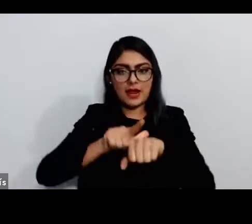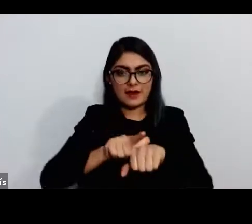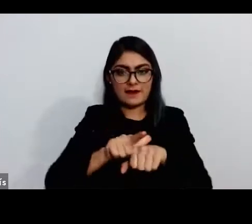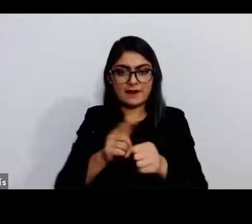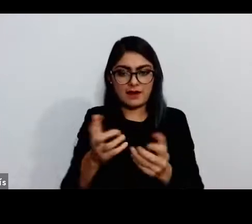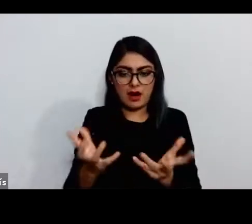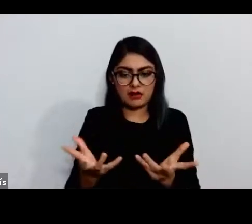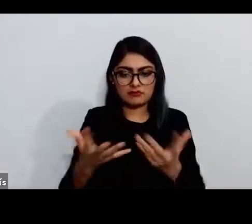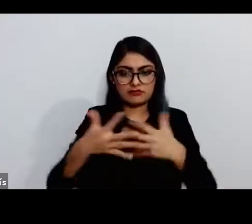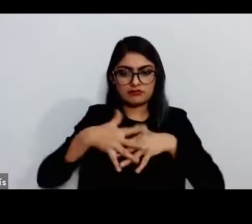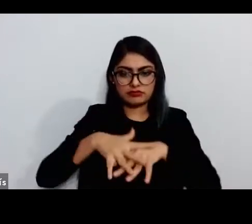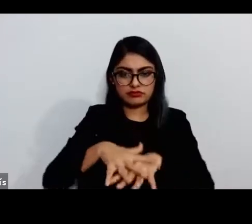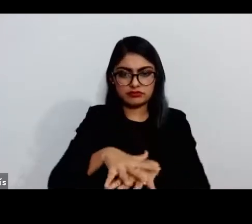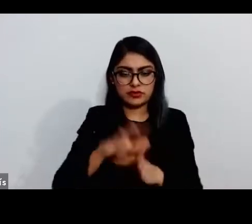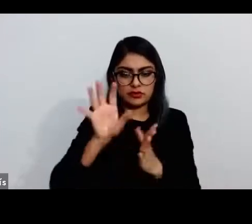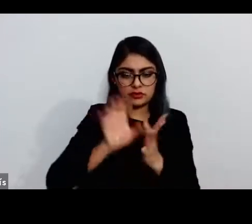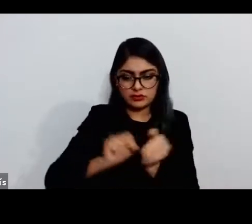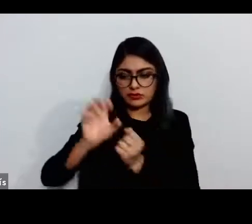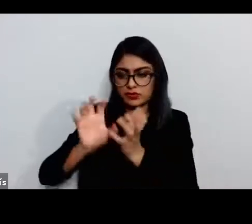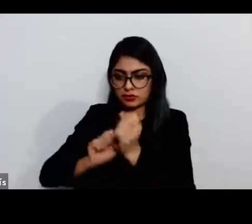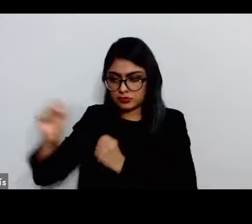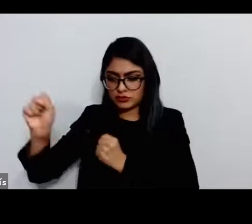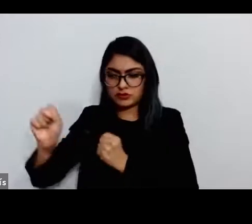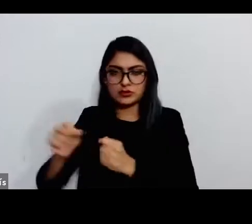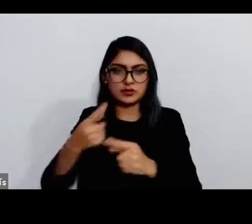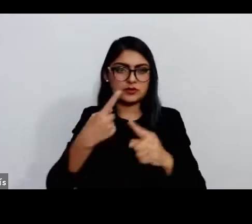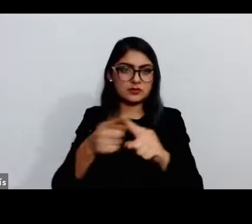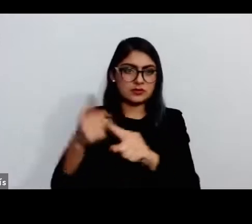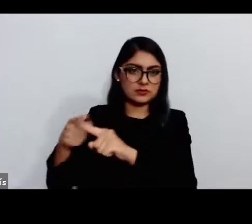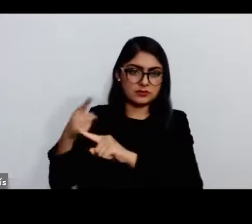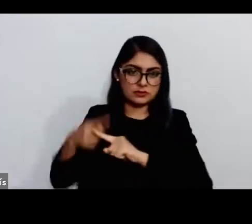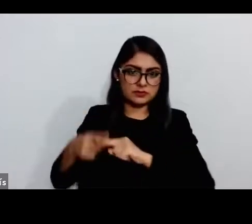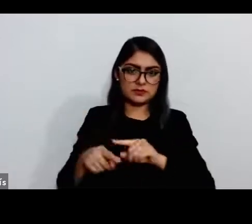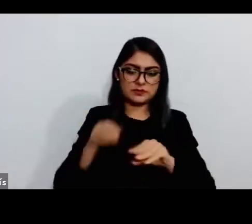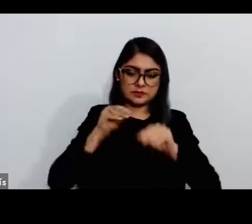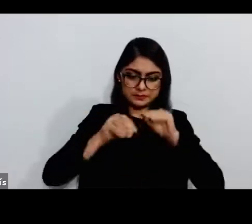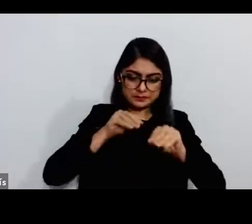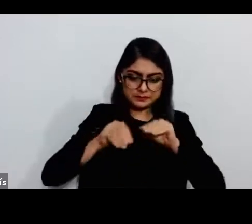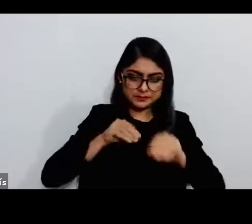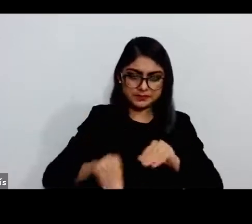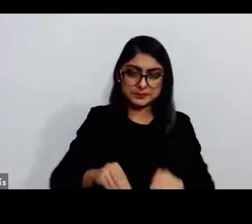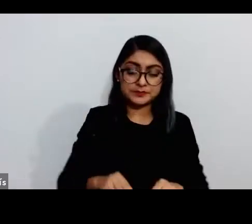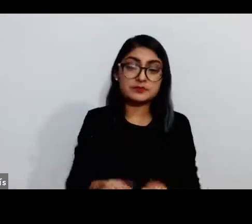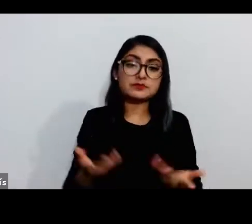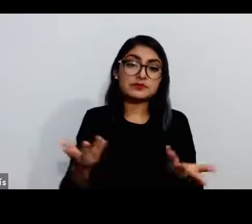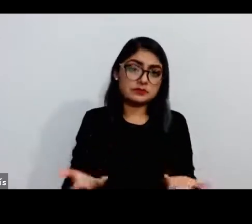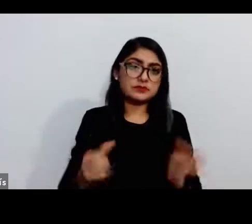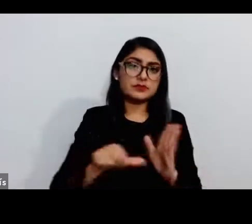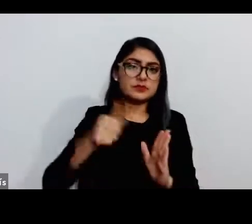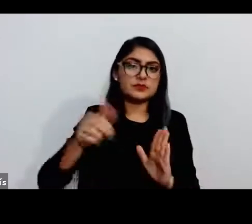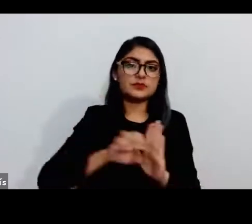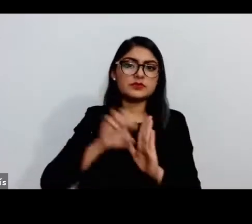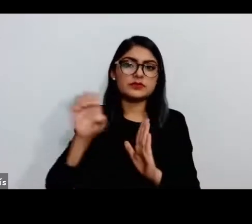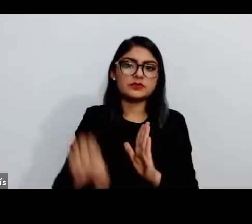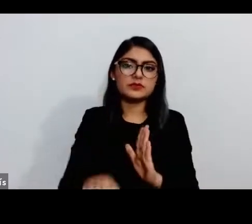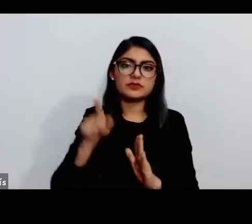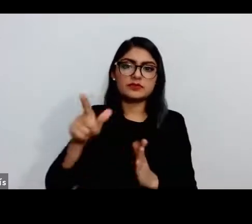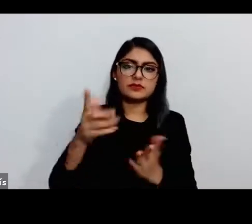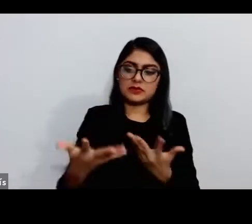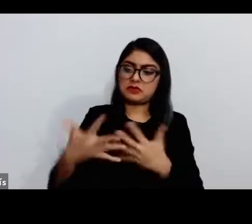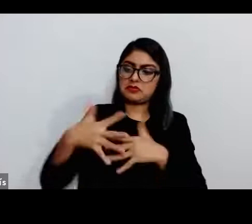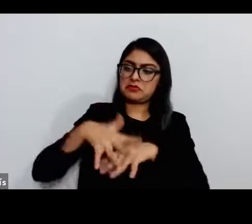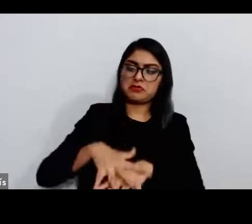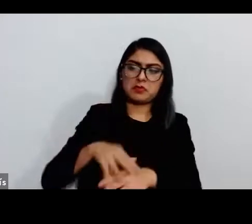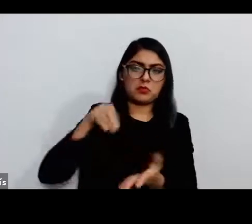confluir en varias constituciones. El caso de la Constitución mexicana es así. Un caso que no hizo esa mezcla, por ejemplo,